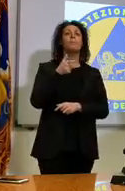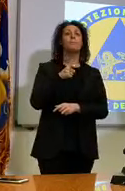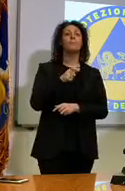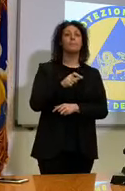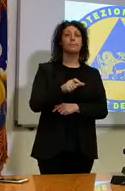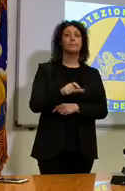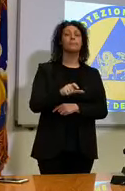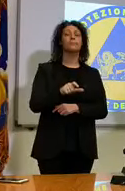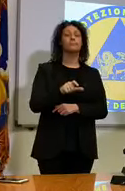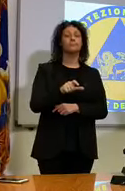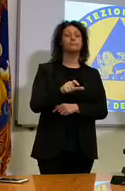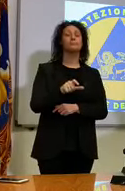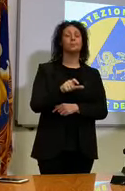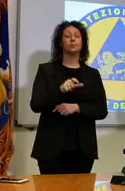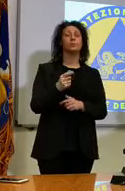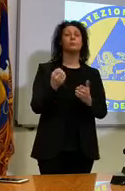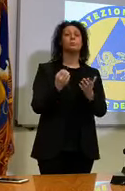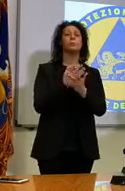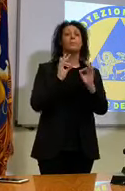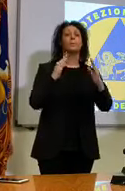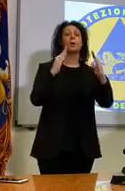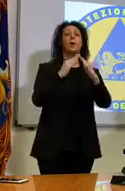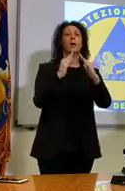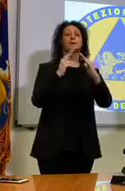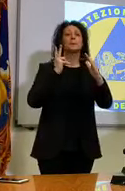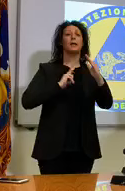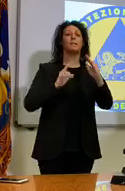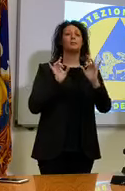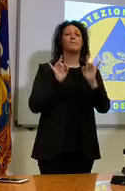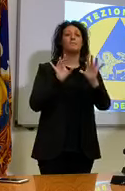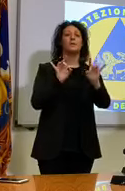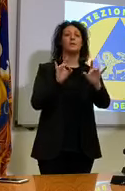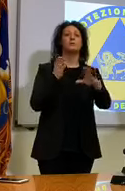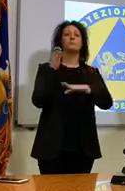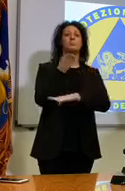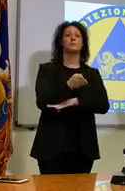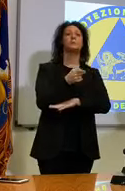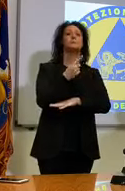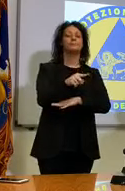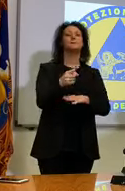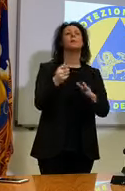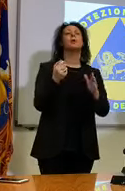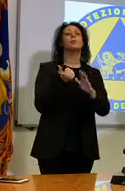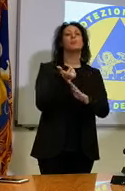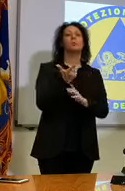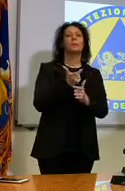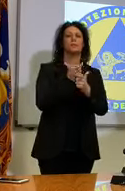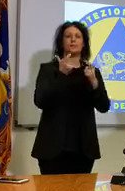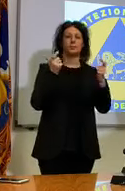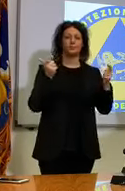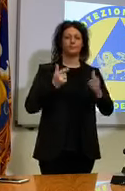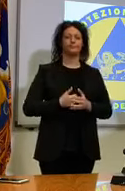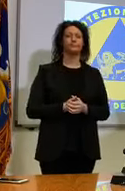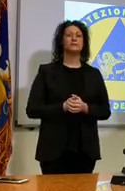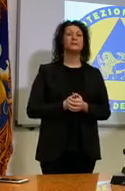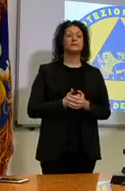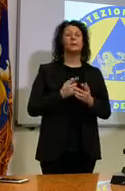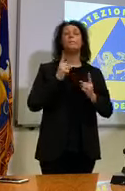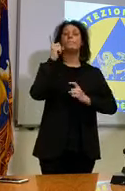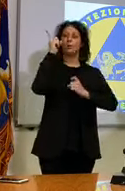l'effetto dell'ingresso del virus nelle case di riposo, questo è il primo tema. E siamo preoccupati in generale perché